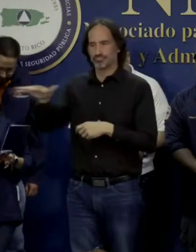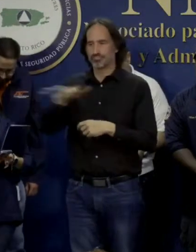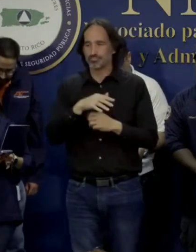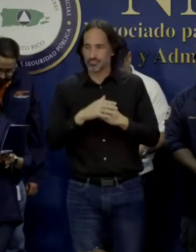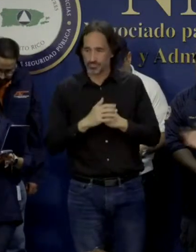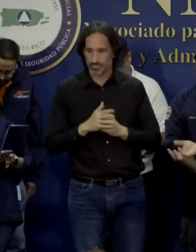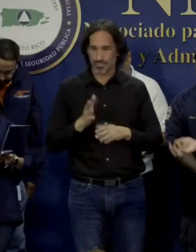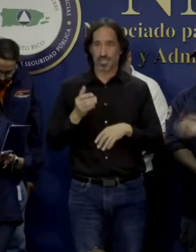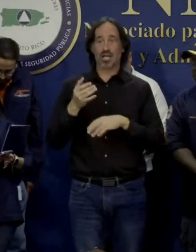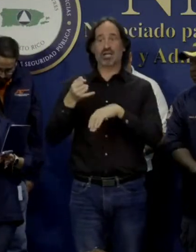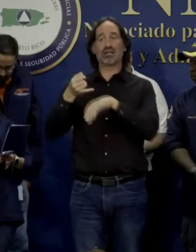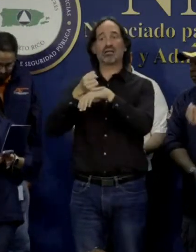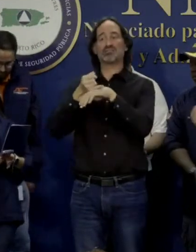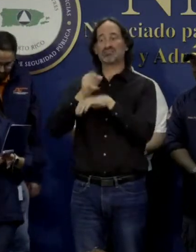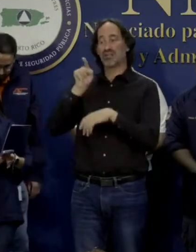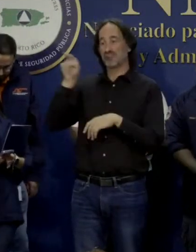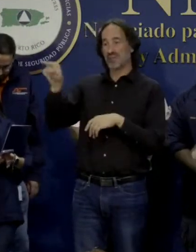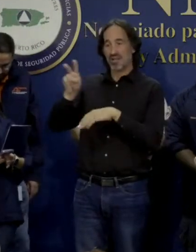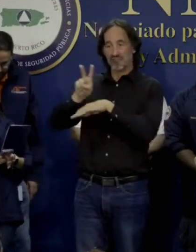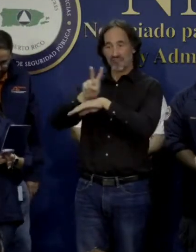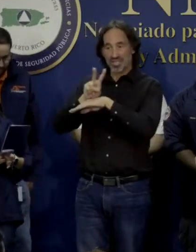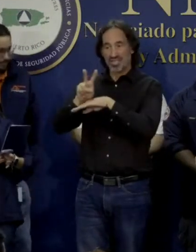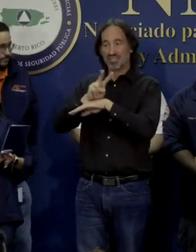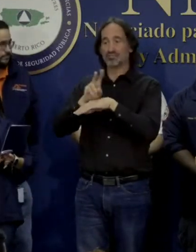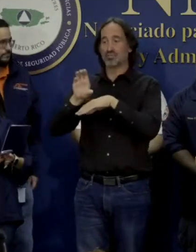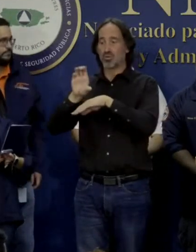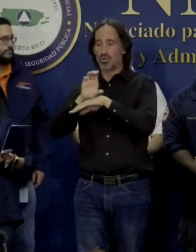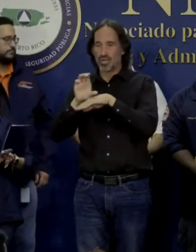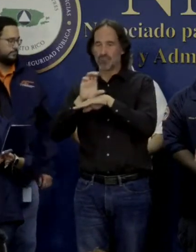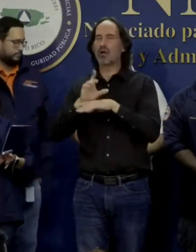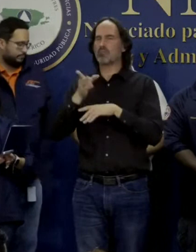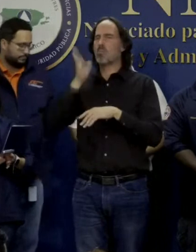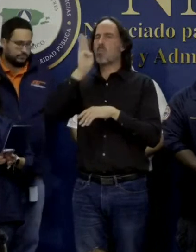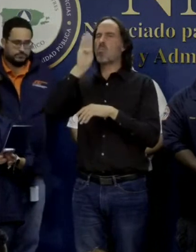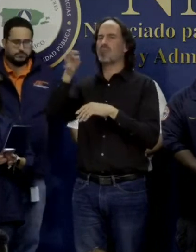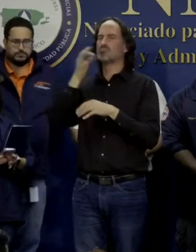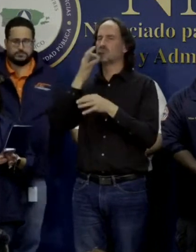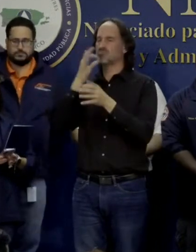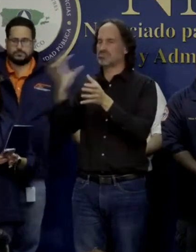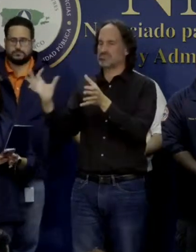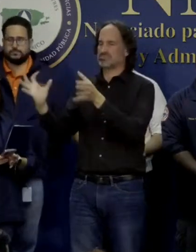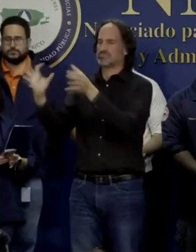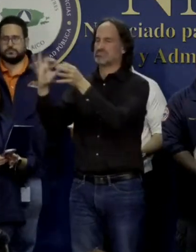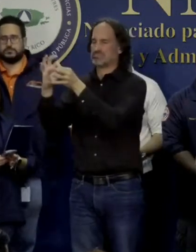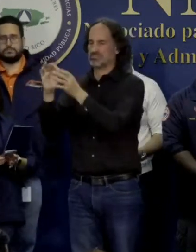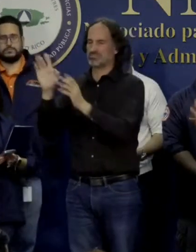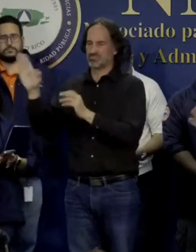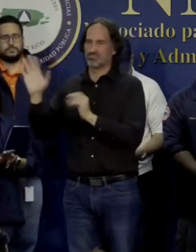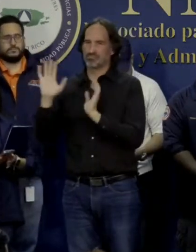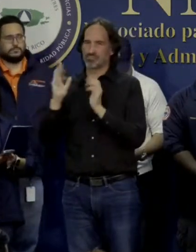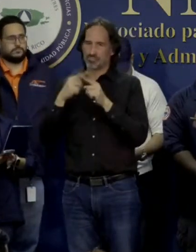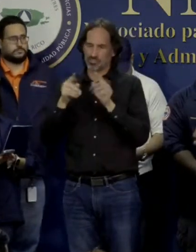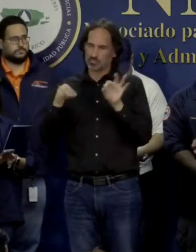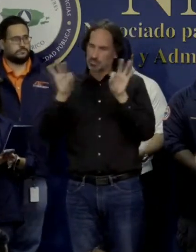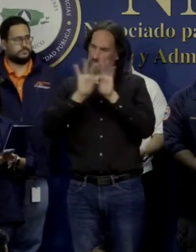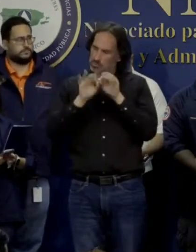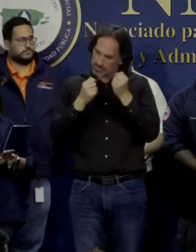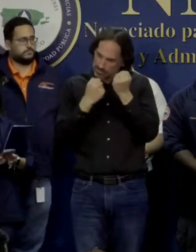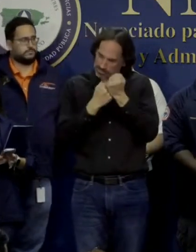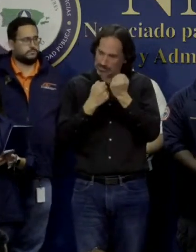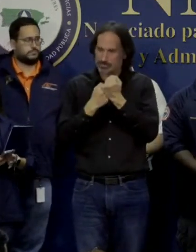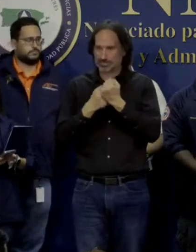a Puerto Rico en lo que interconectamos las líneas de transmisión para que se den soporte una unidad con la otra. Es un asunto, ¿verdad?, de